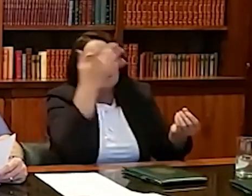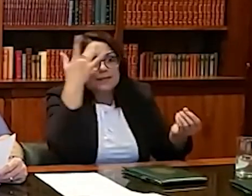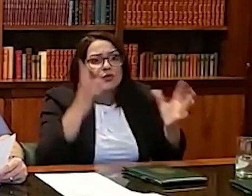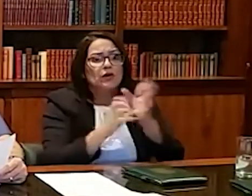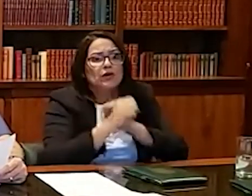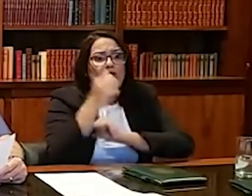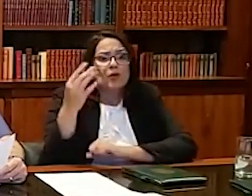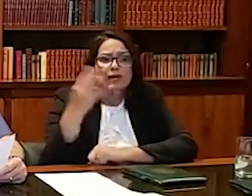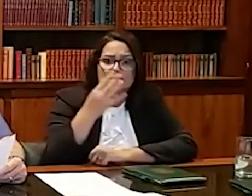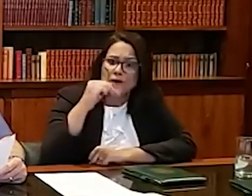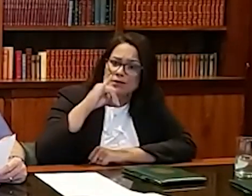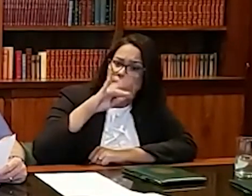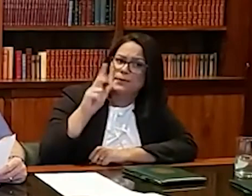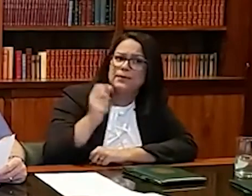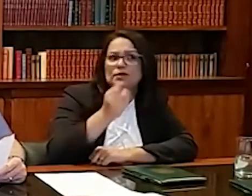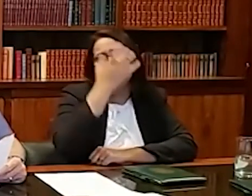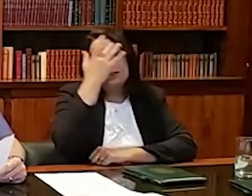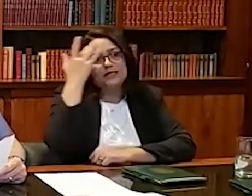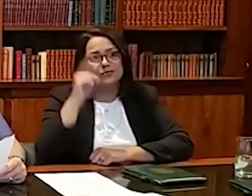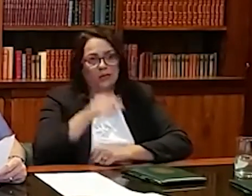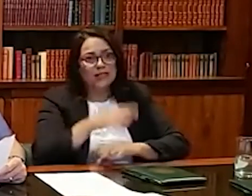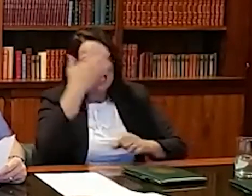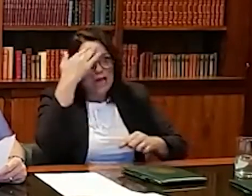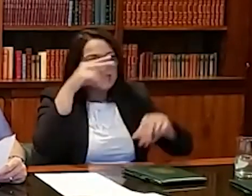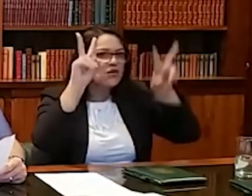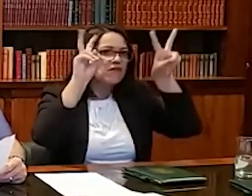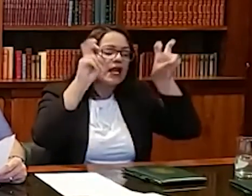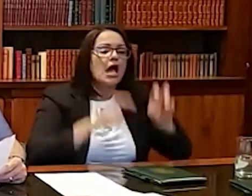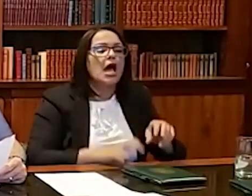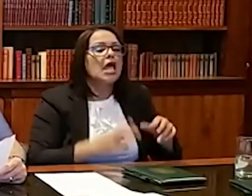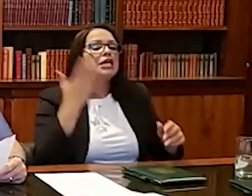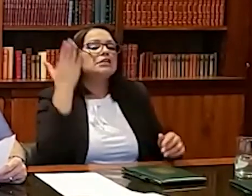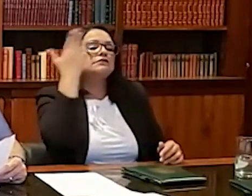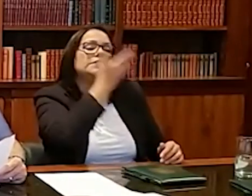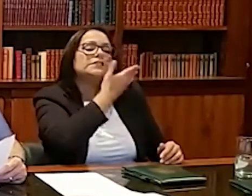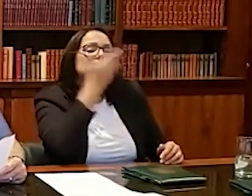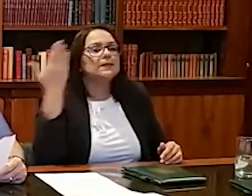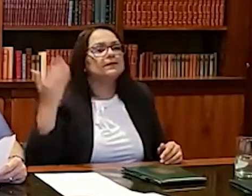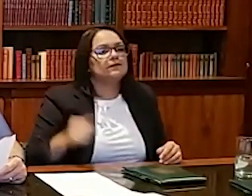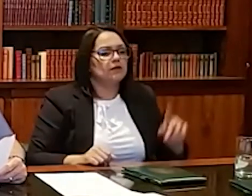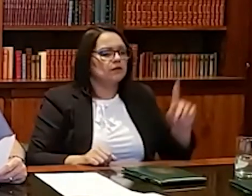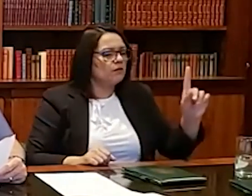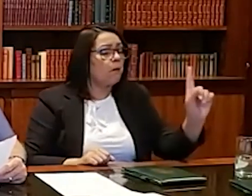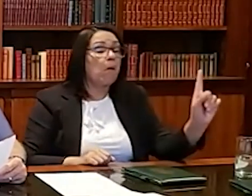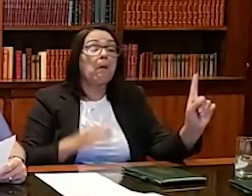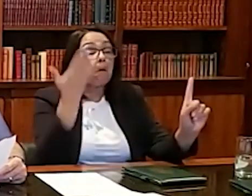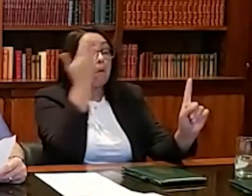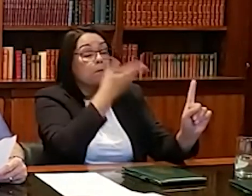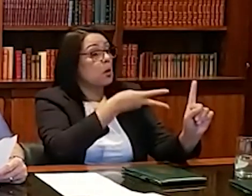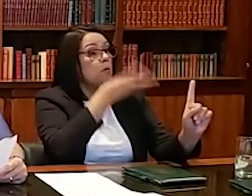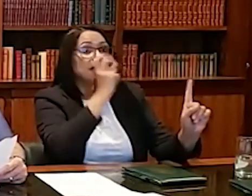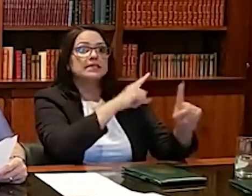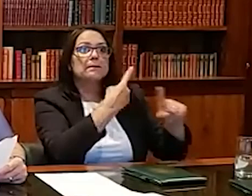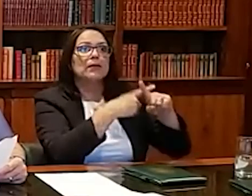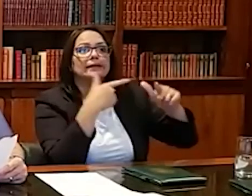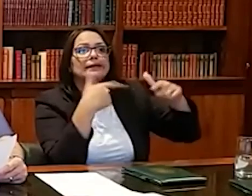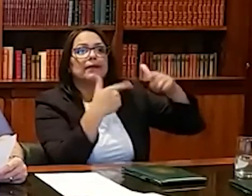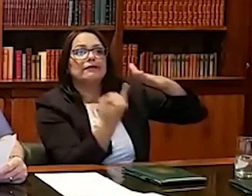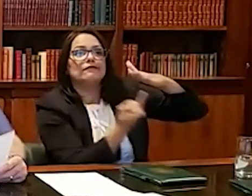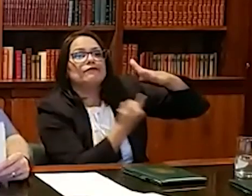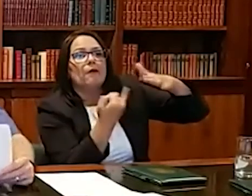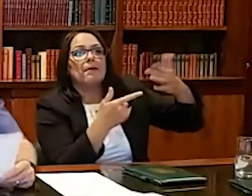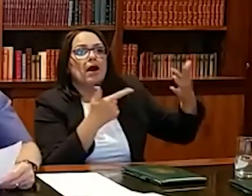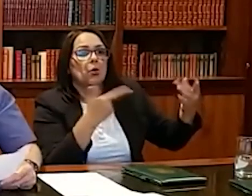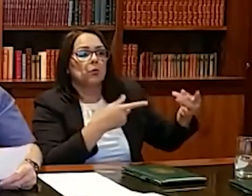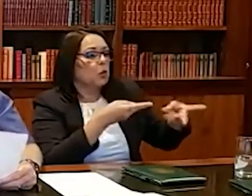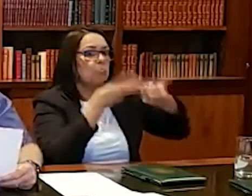especial aqueles chamados e invisíveis é uso informal tô vendo tudo ajuda a gente sabe